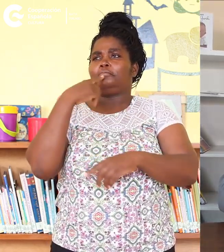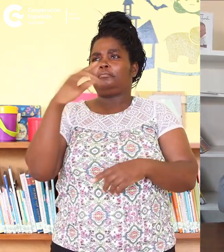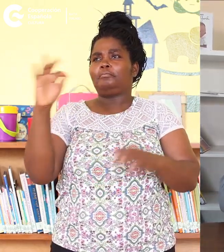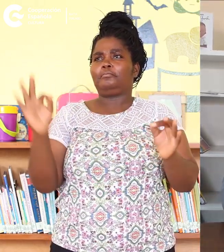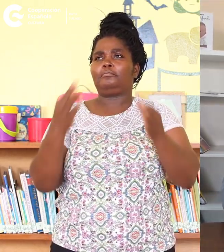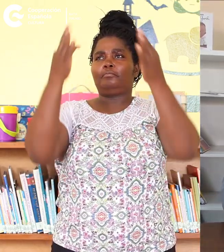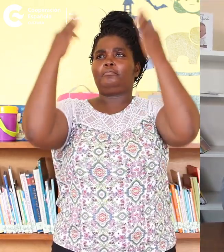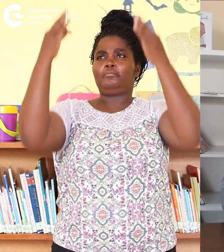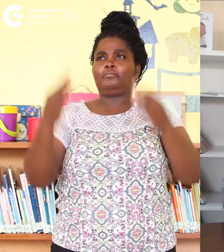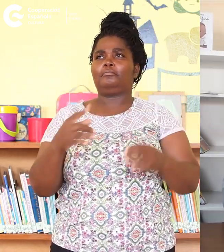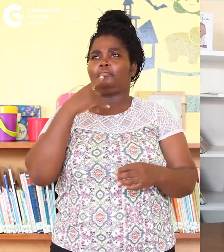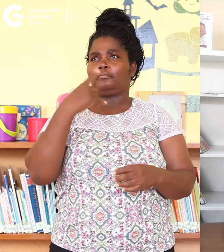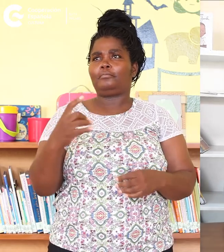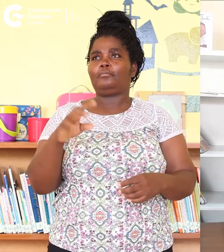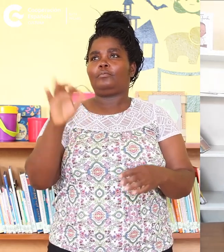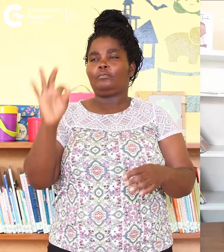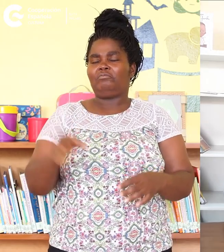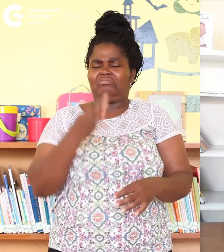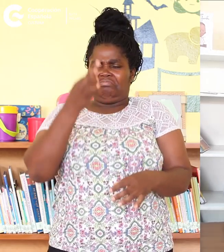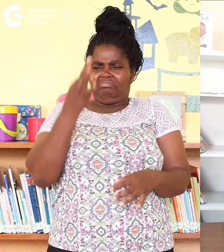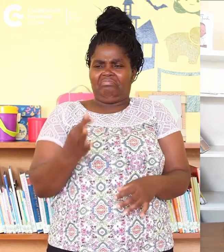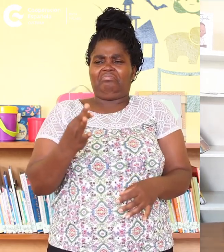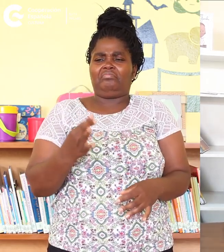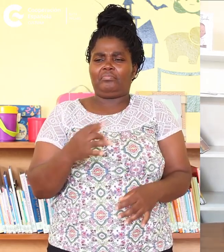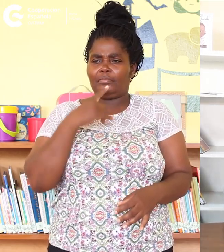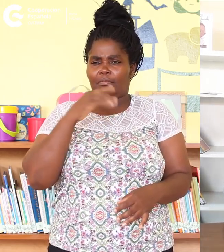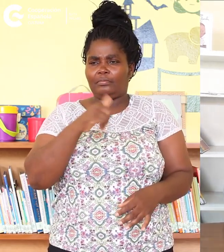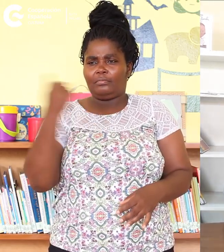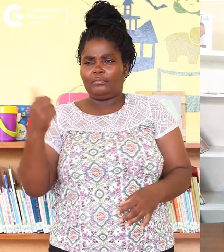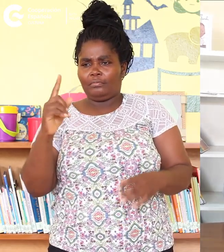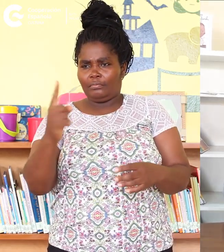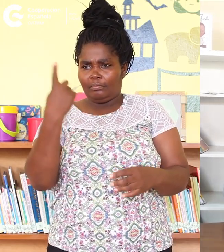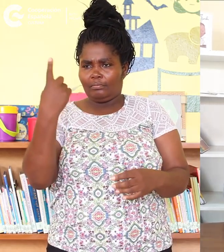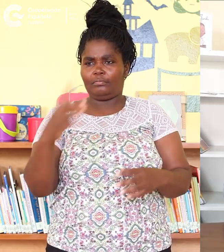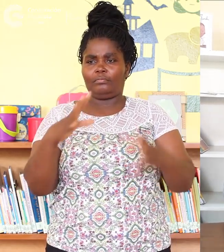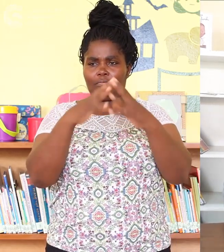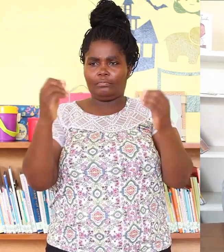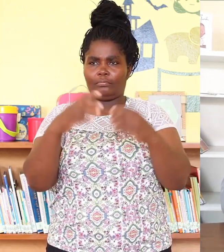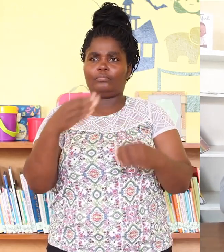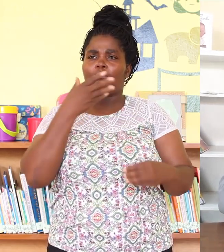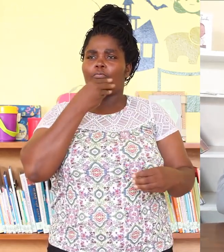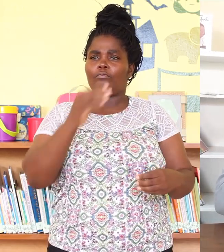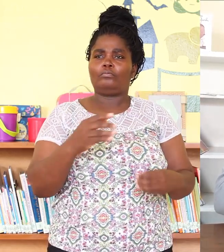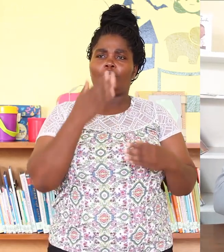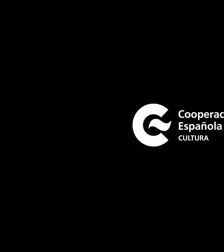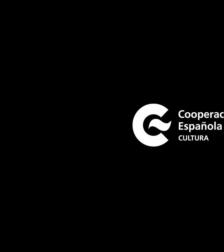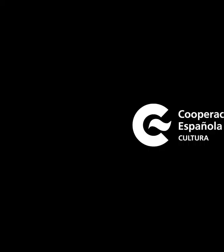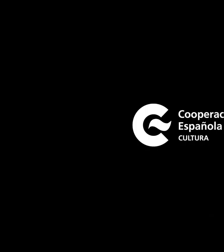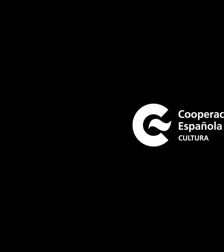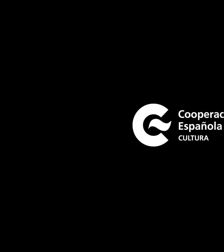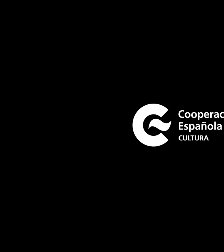festival sale perfecto. Este ha sido el primer cuento, chicos. Muchas gracias.